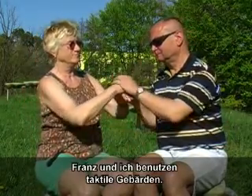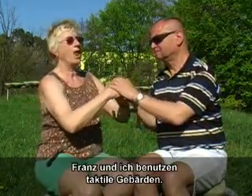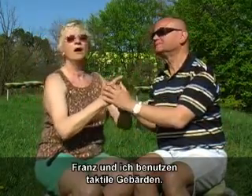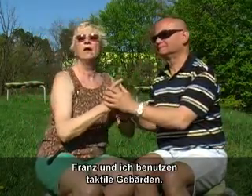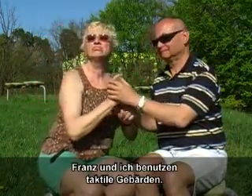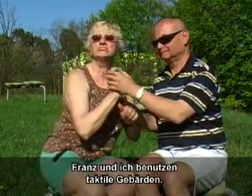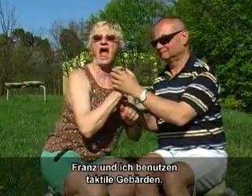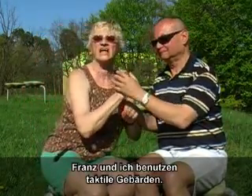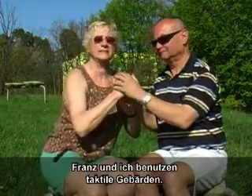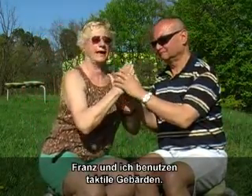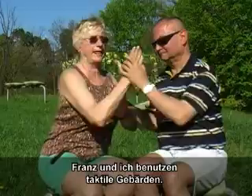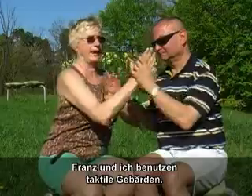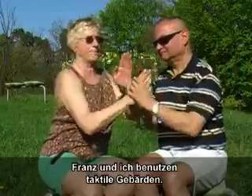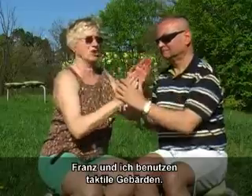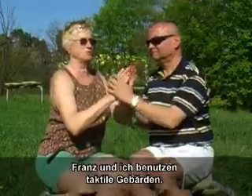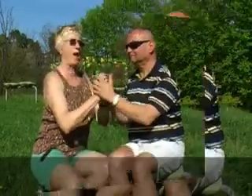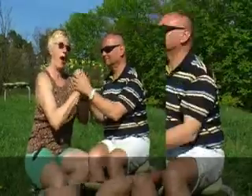Franz und ich benutzen taktile Gebärden.